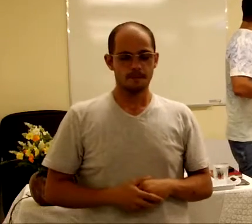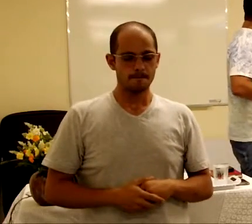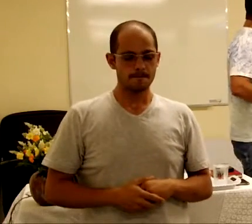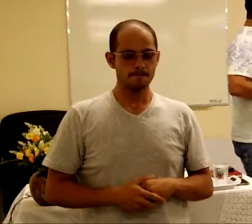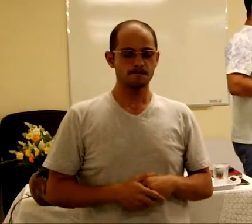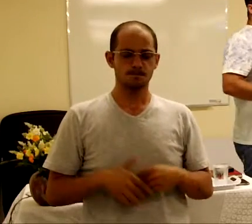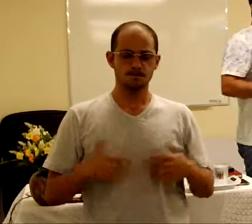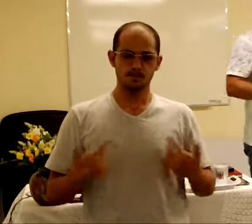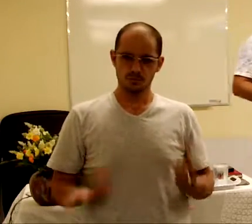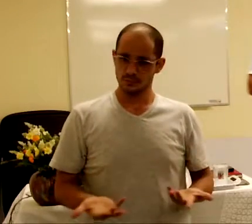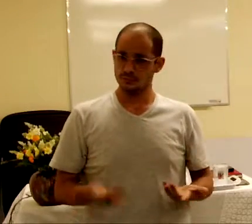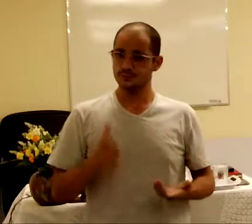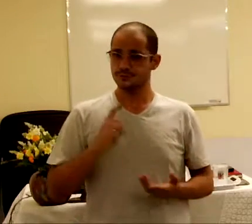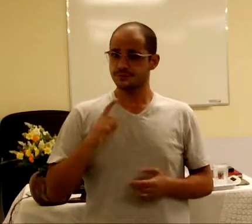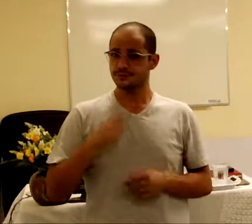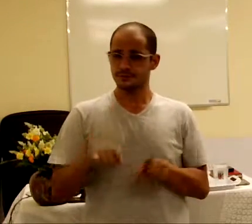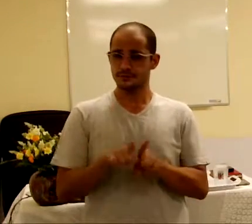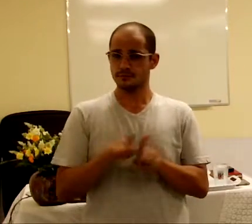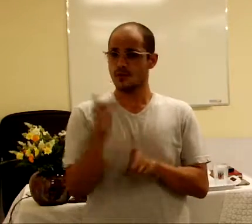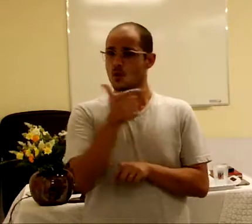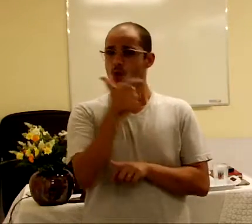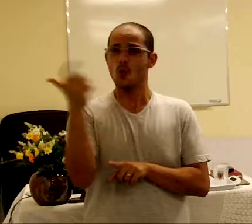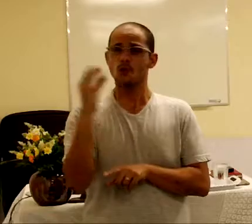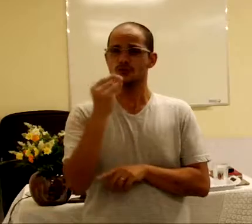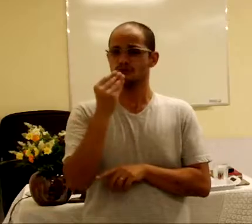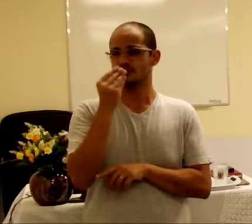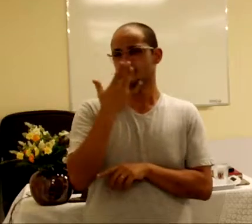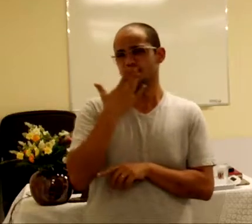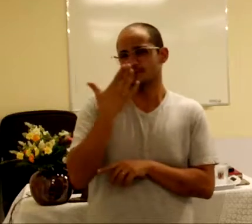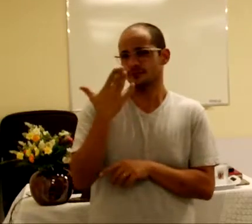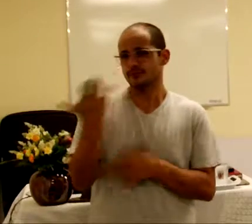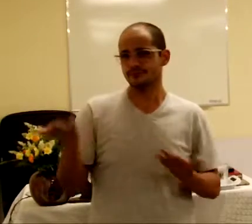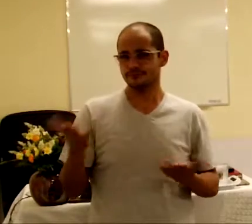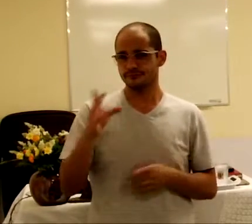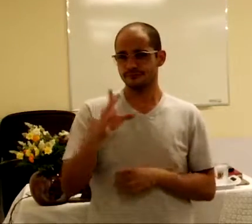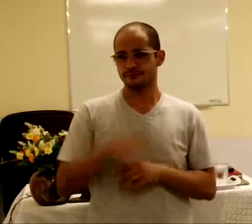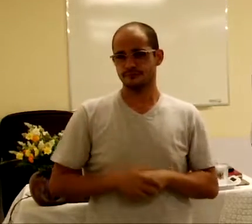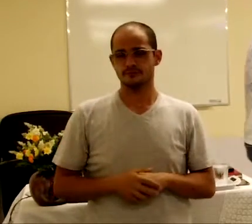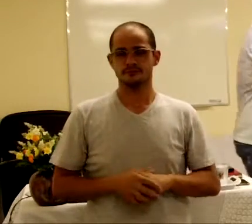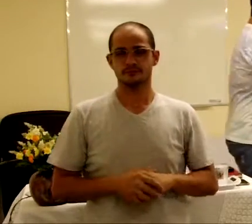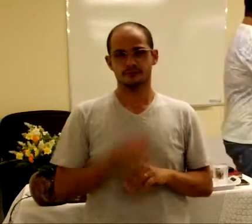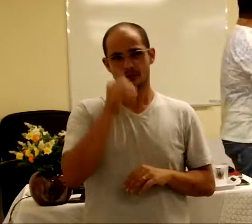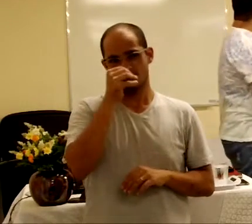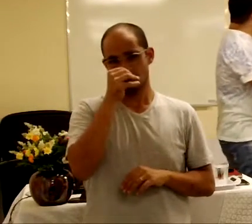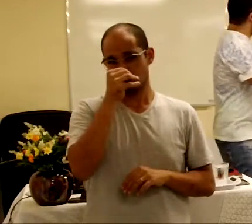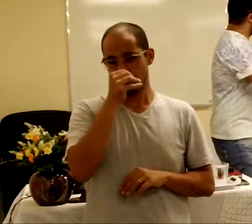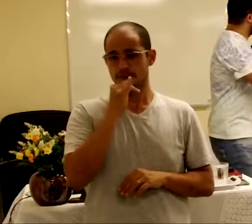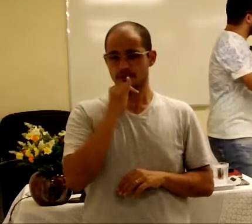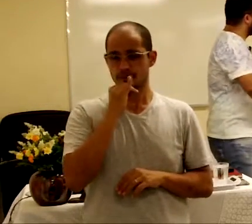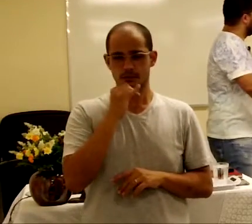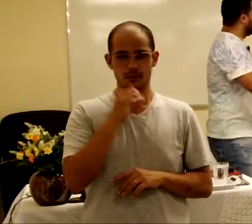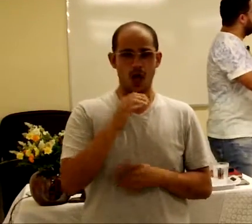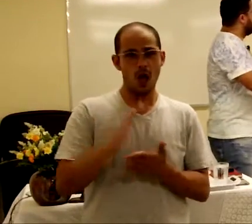No entanto, há outras expressões e visualizações de Deus, por exemplo. Existem pessoas que percebem Deus numa situação como